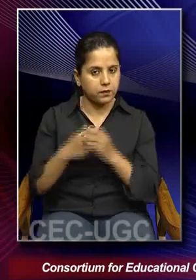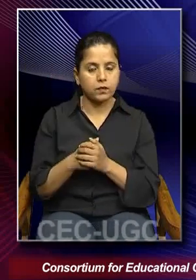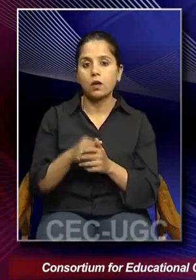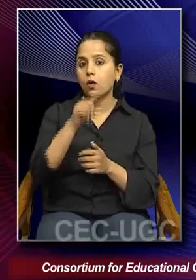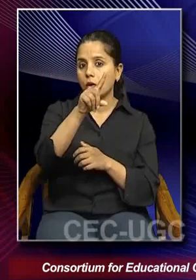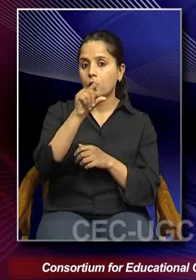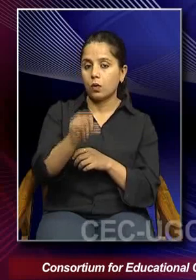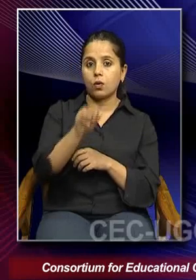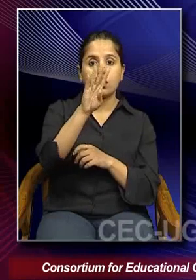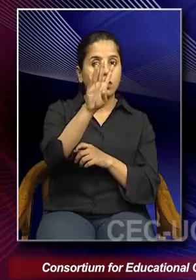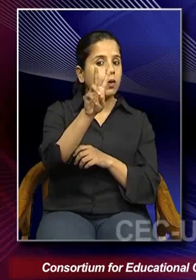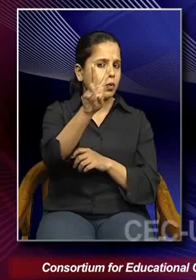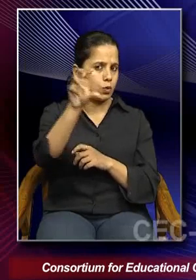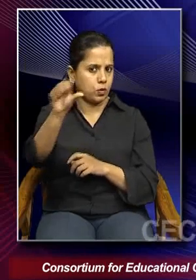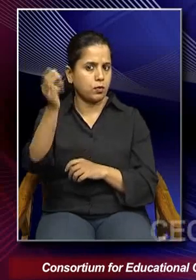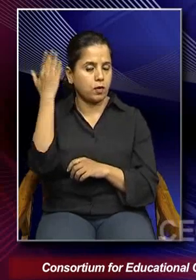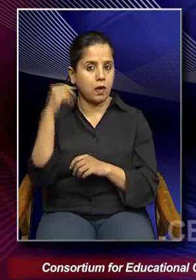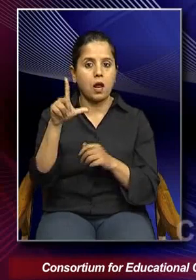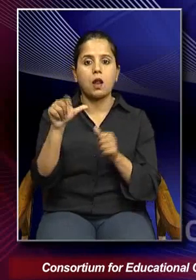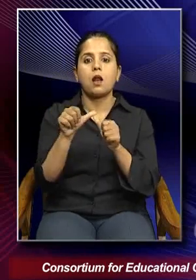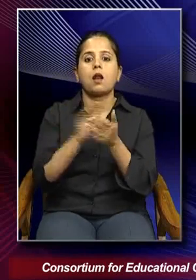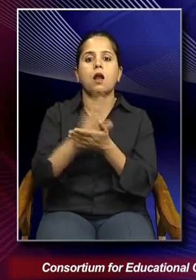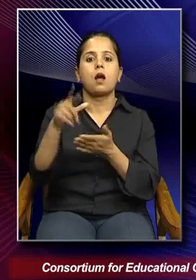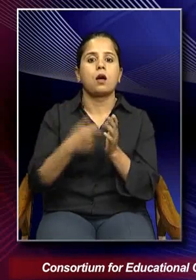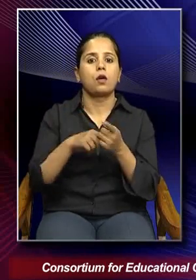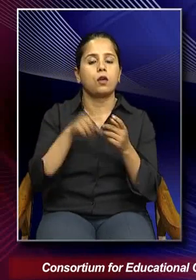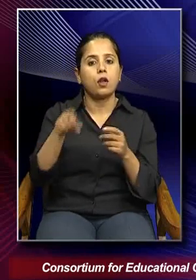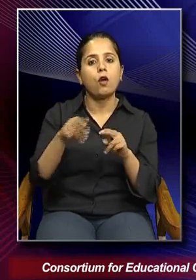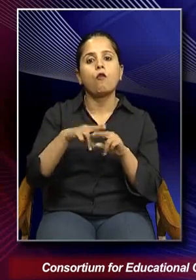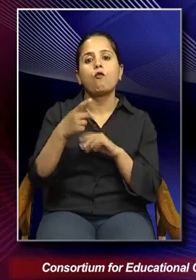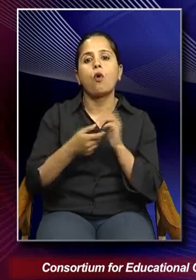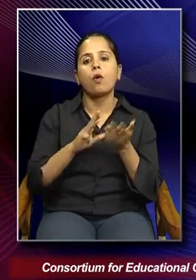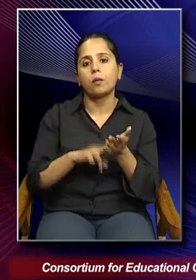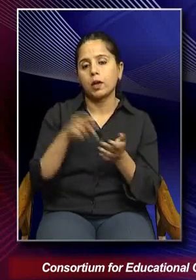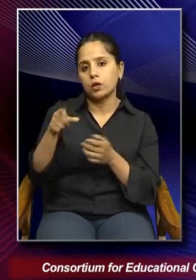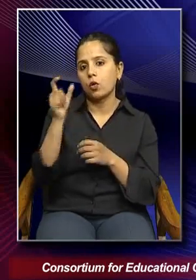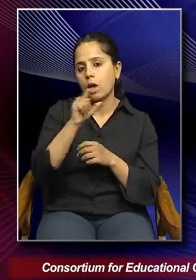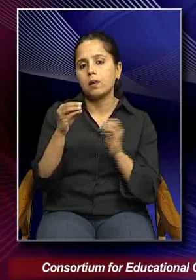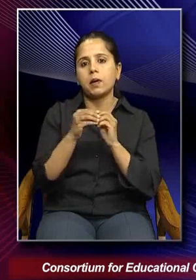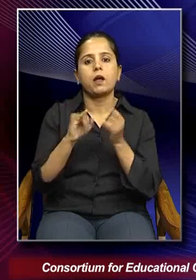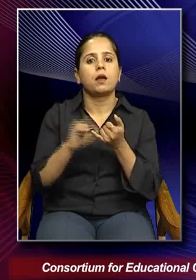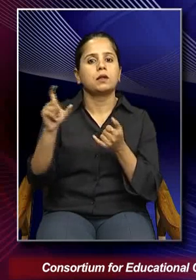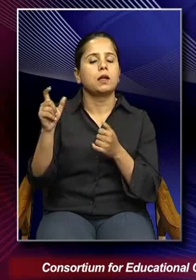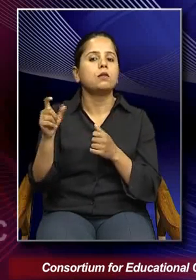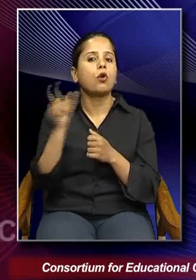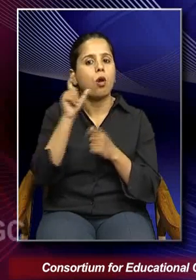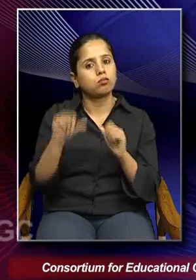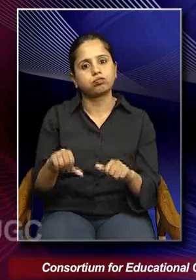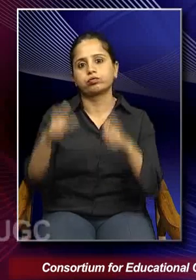1929 में लाहौर फोरमैन कॉलेज से बीएससी की परीक्षा